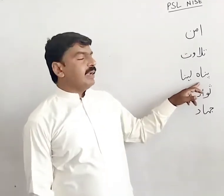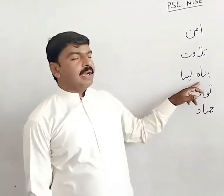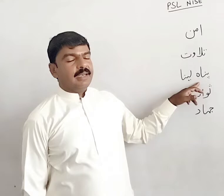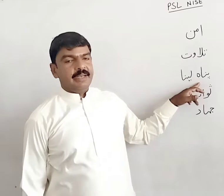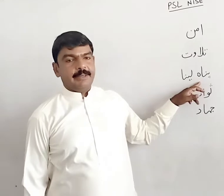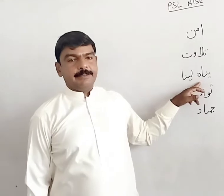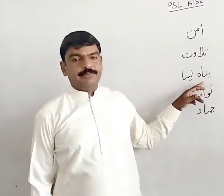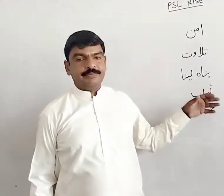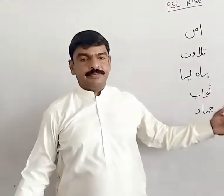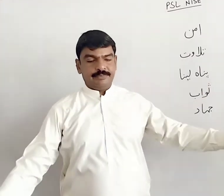پناہ لینا،